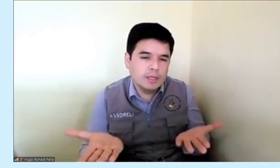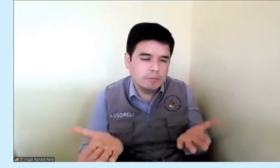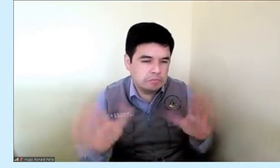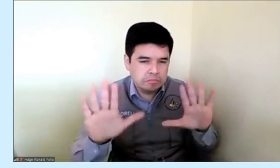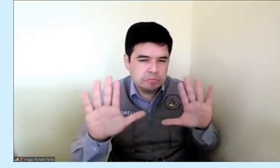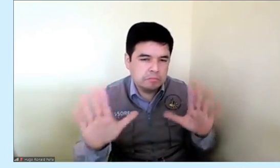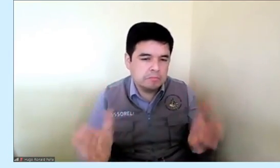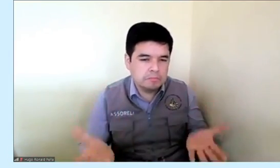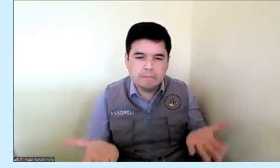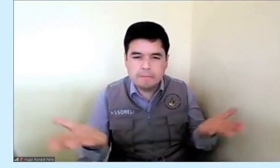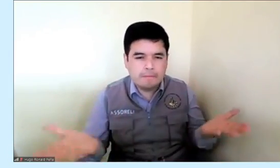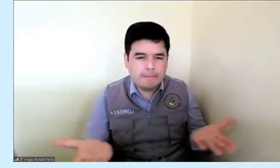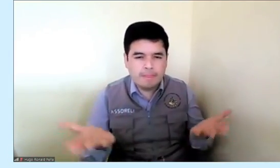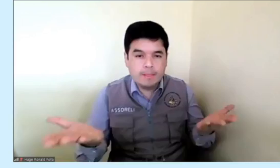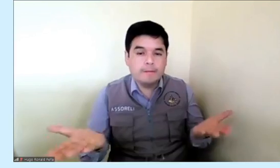¿Dónde?